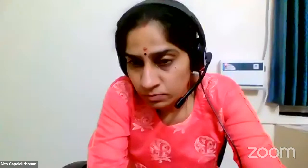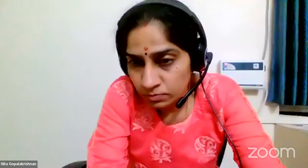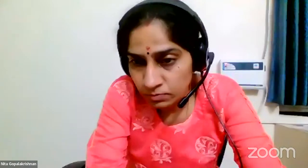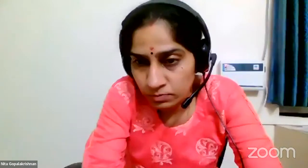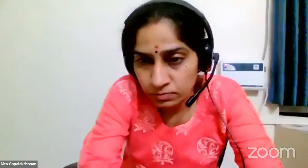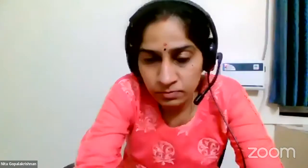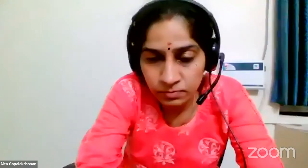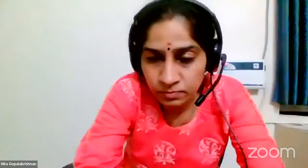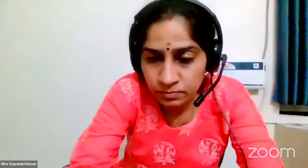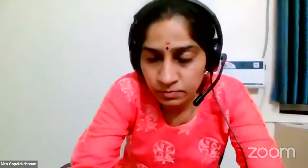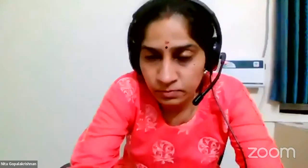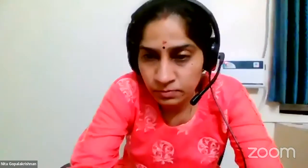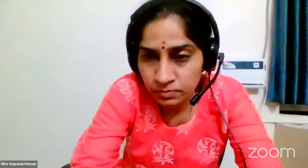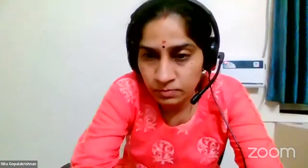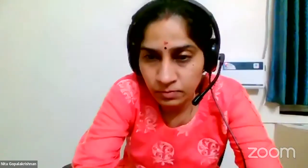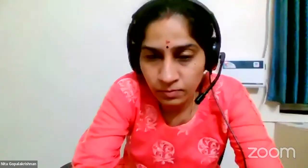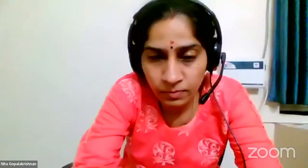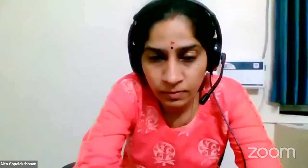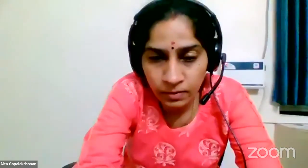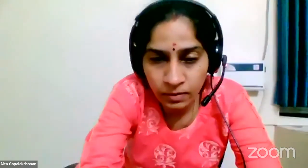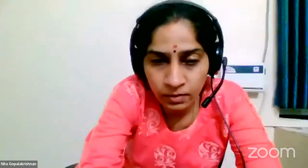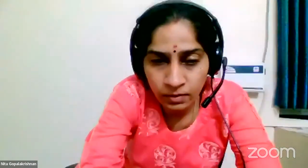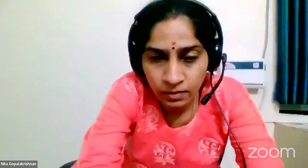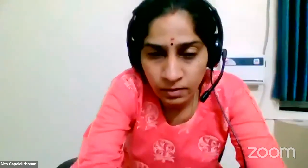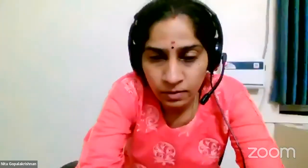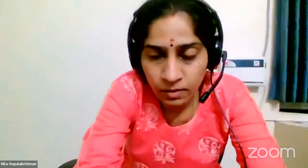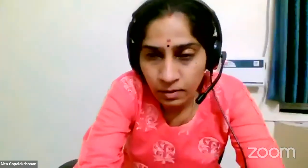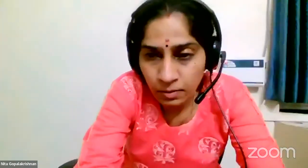वैश्य, शूद्र।